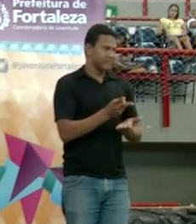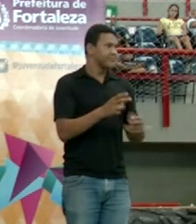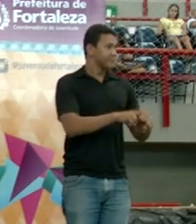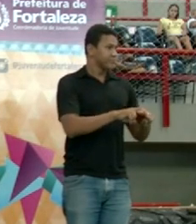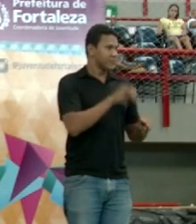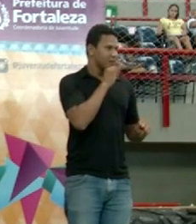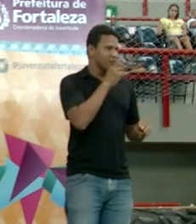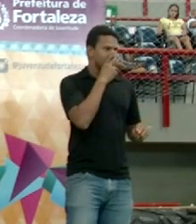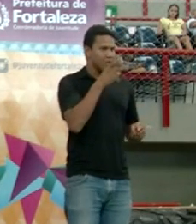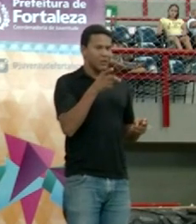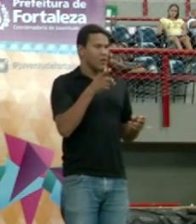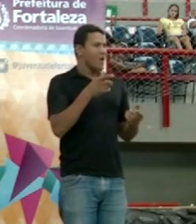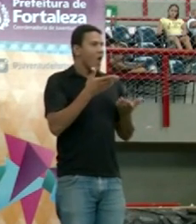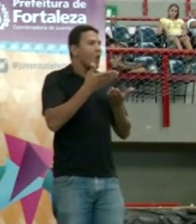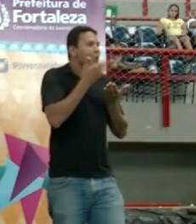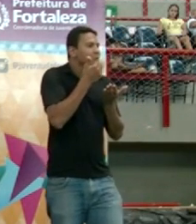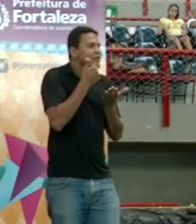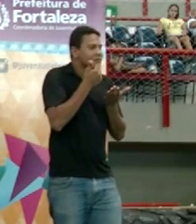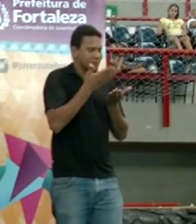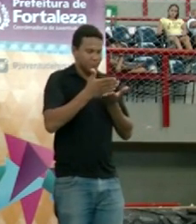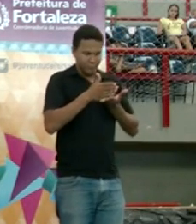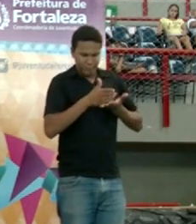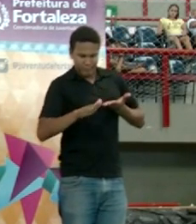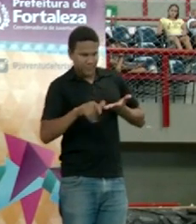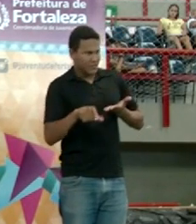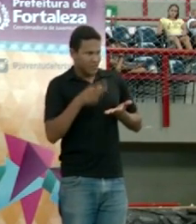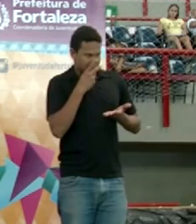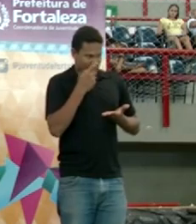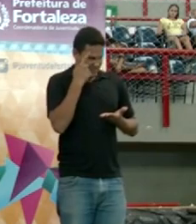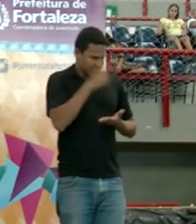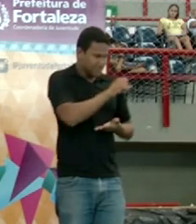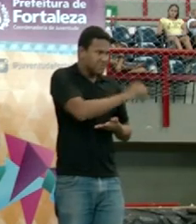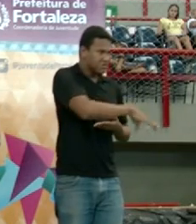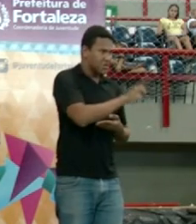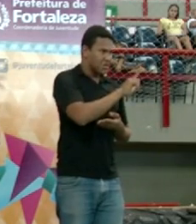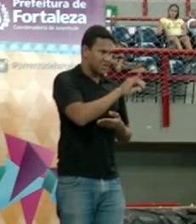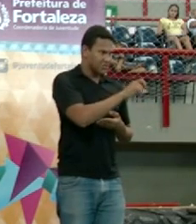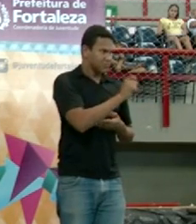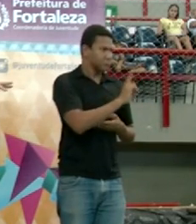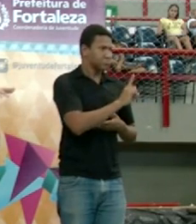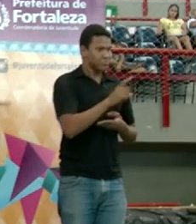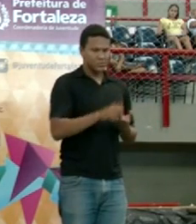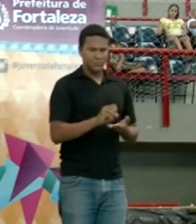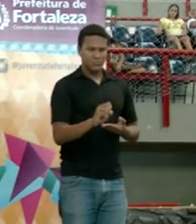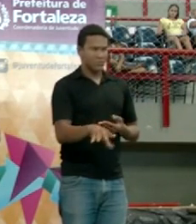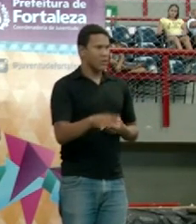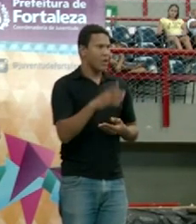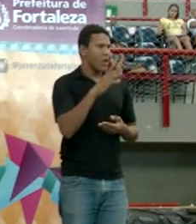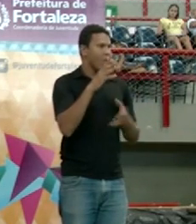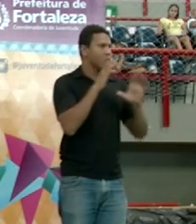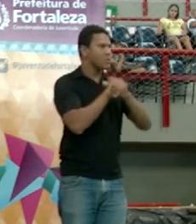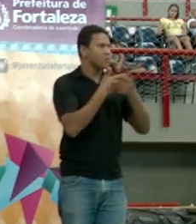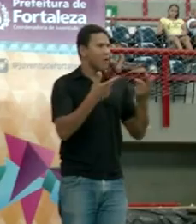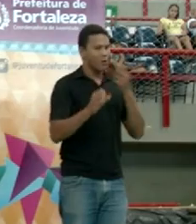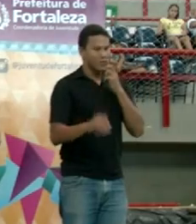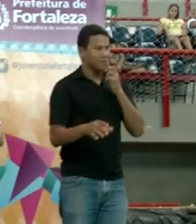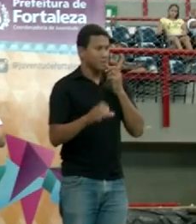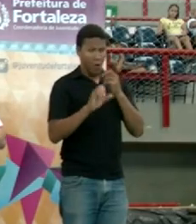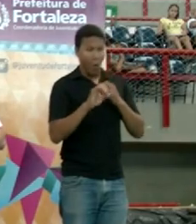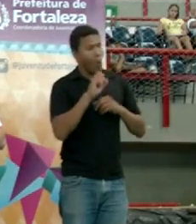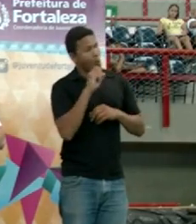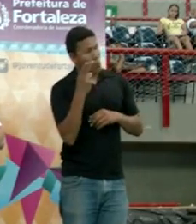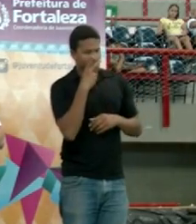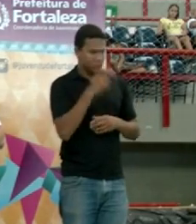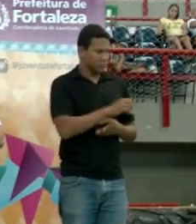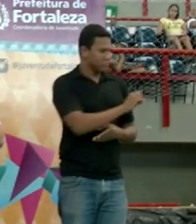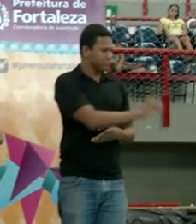jogavam os restos de comida no lixo, eram dados aos animais, ou então jogava nessa latrina. Então, dificilmente você vai